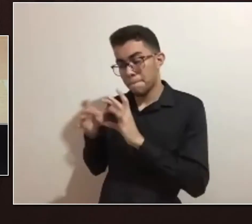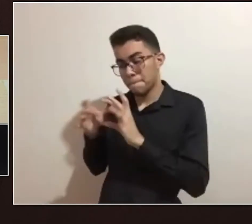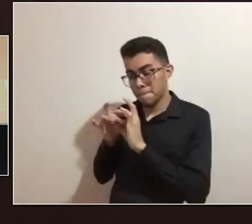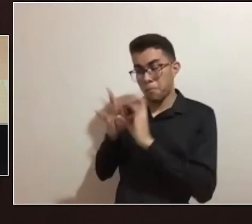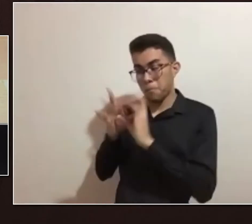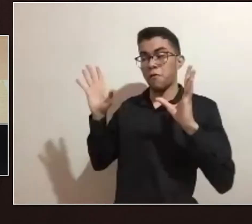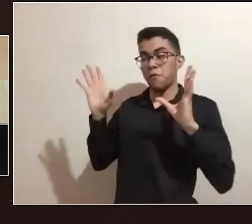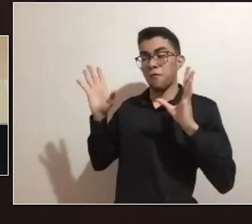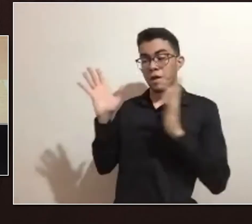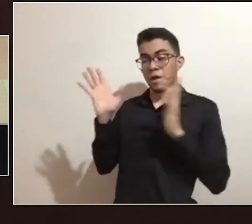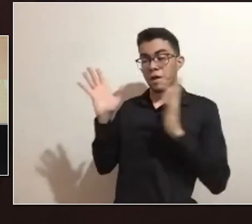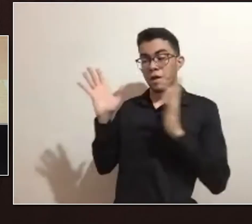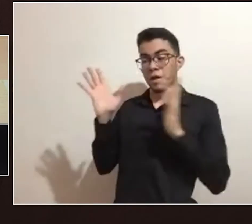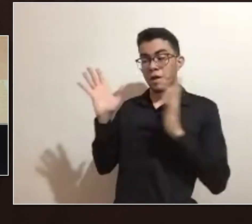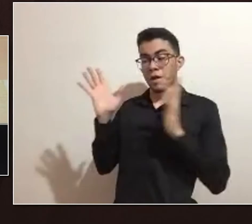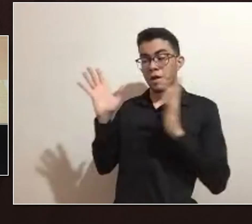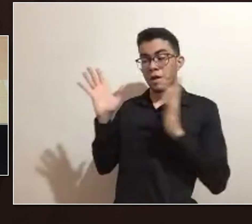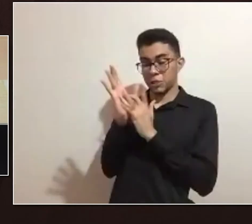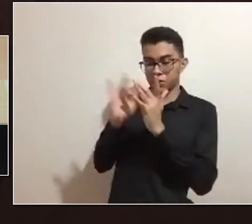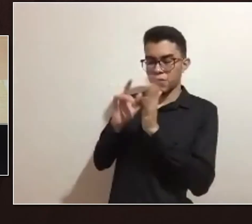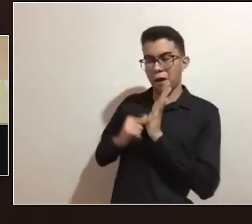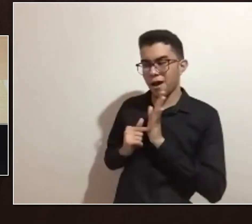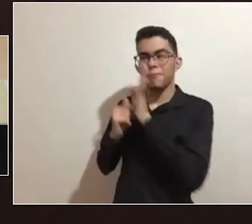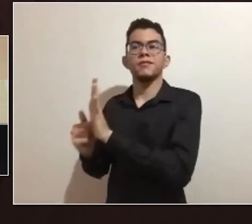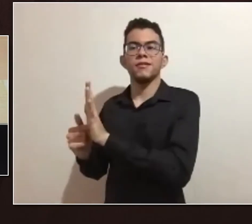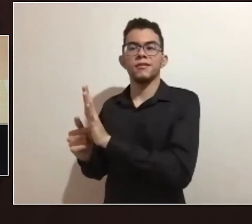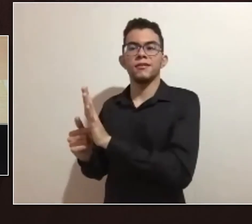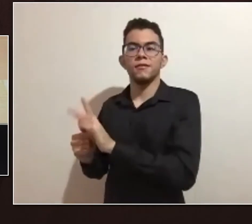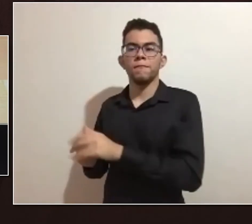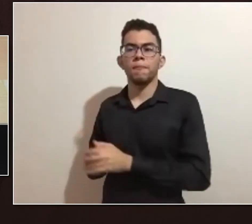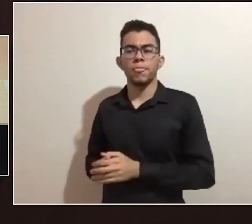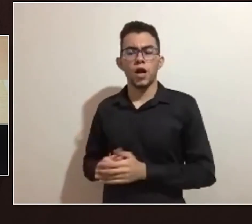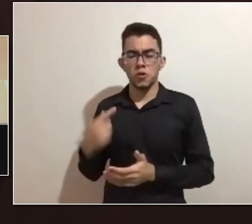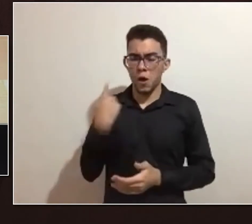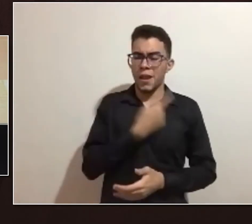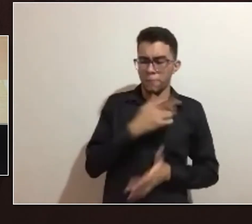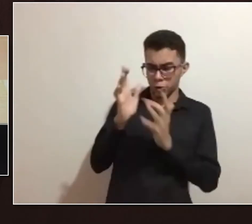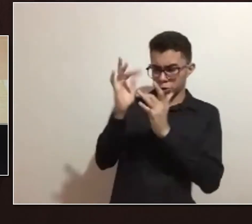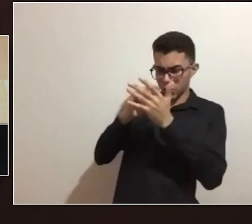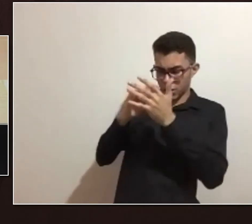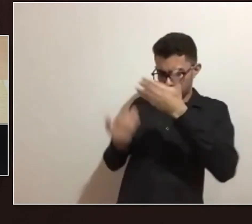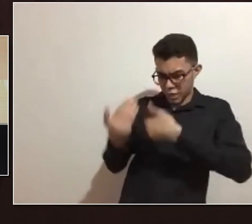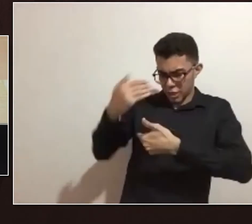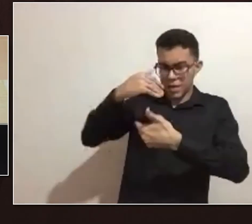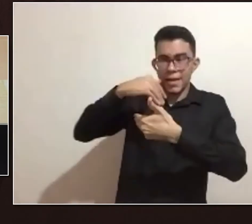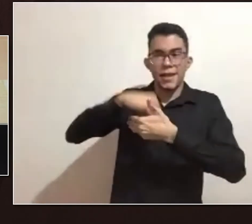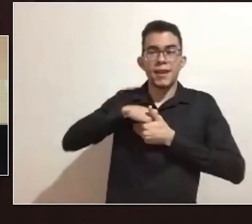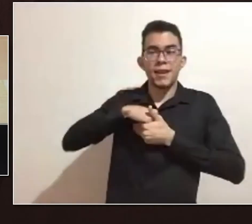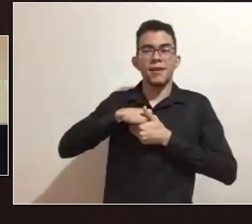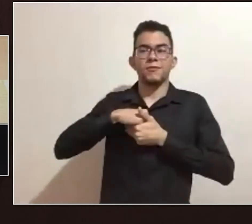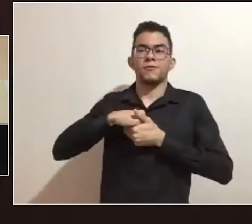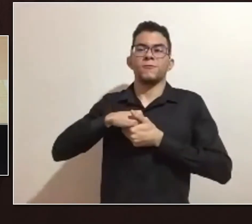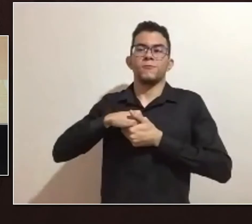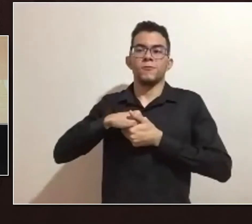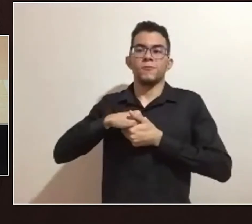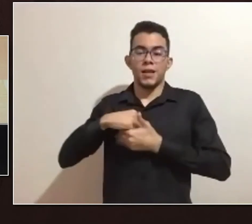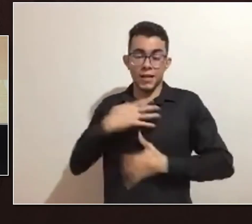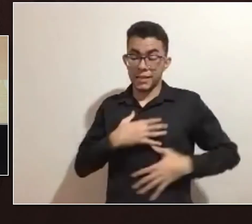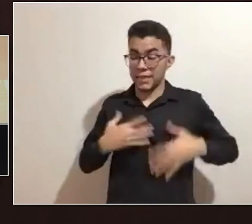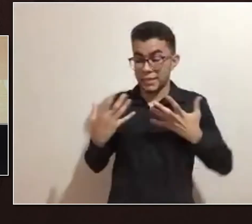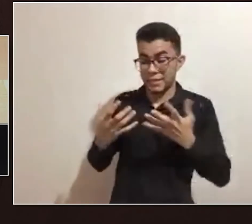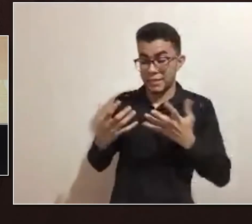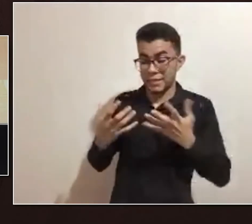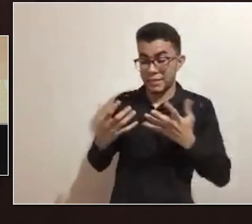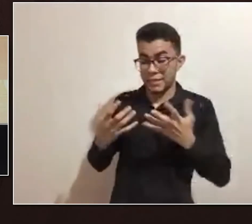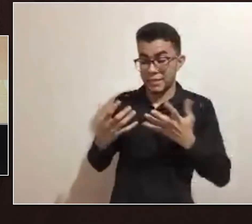Você tem um leão preso em você. Você tem um leão preso nessa jaula. E a porta para abrir é a sua